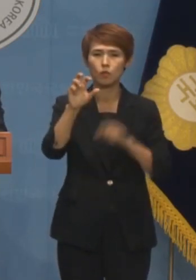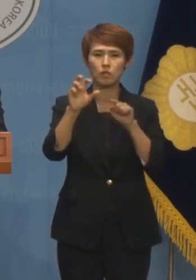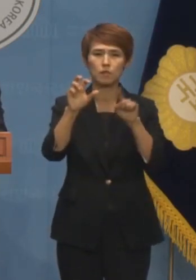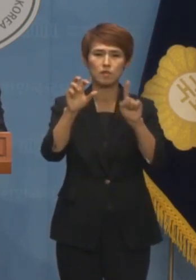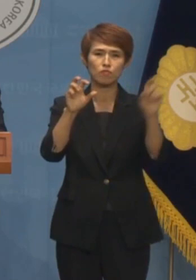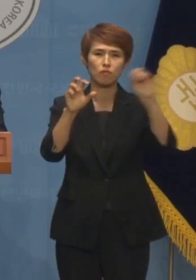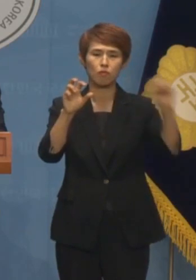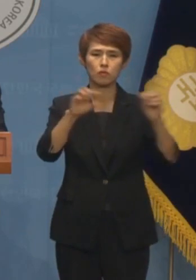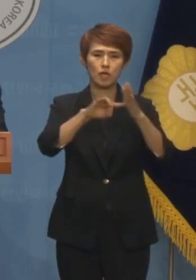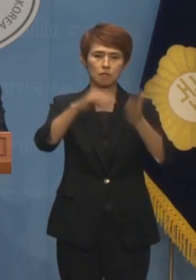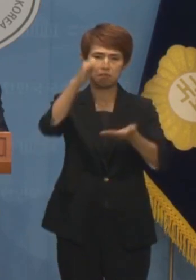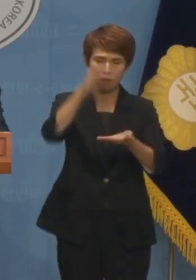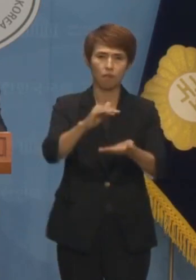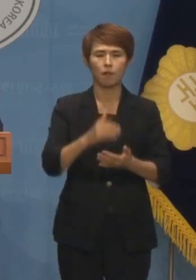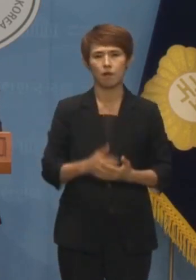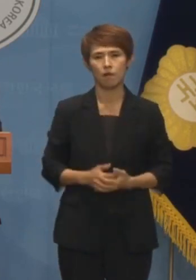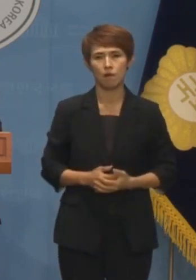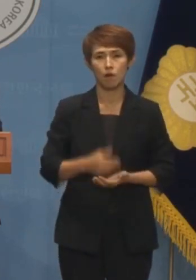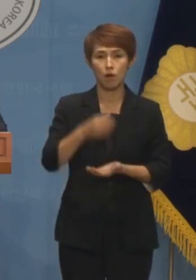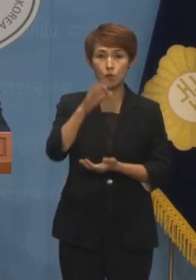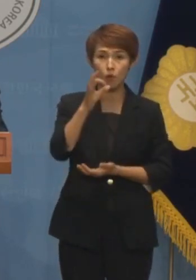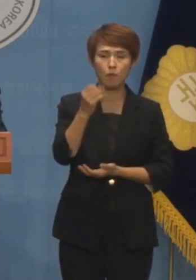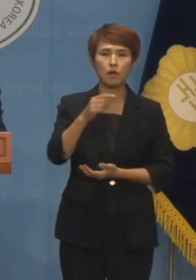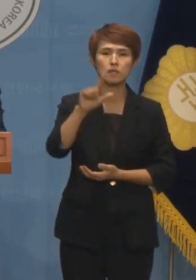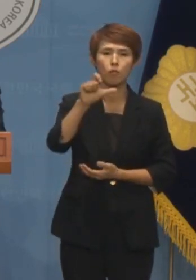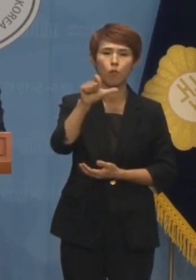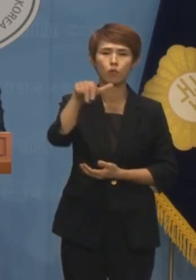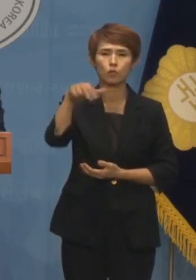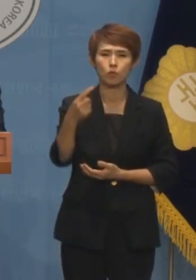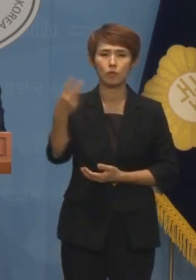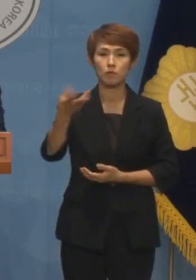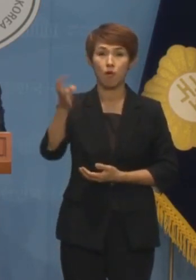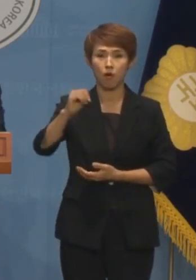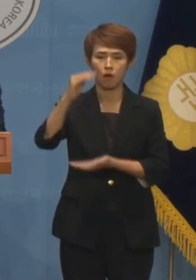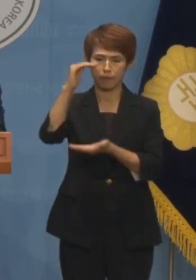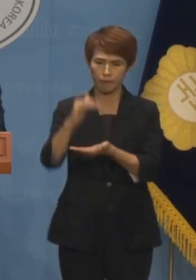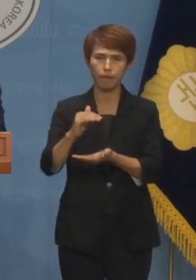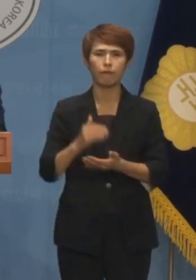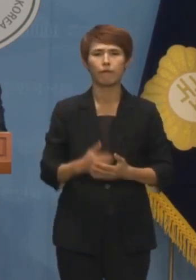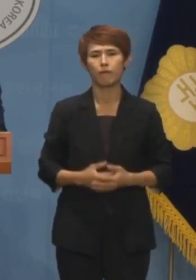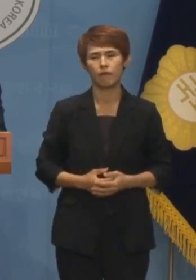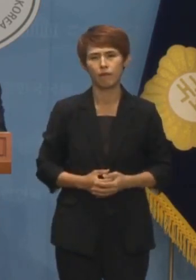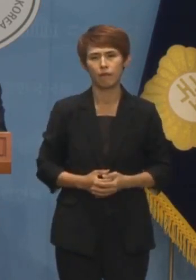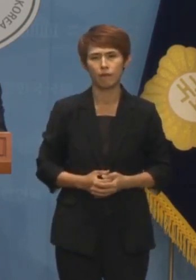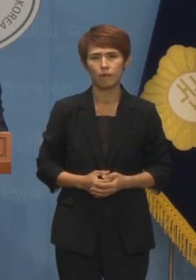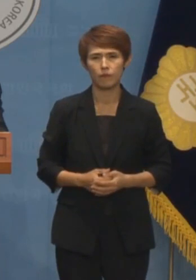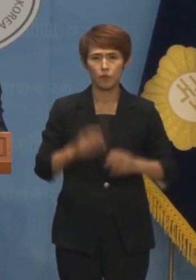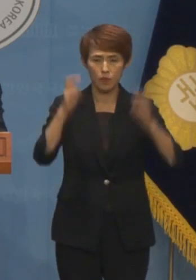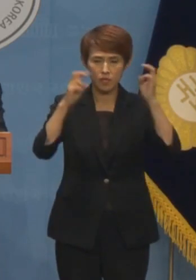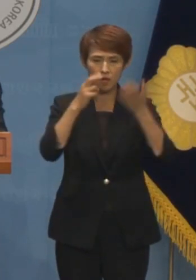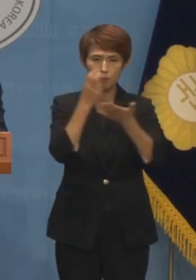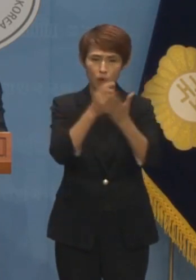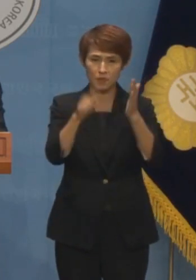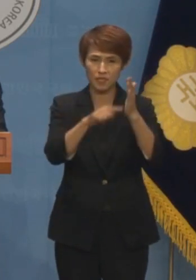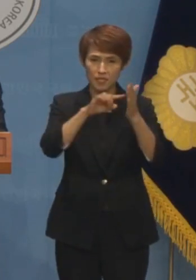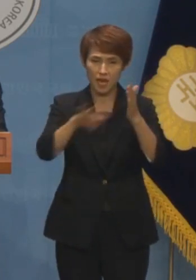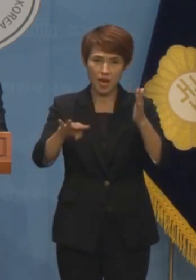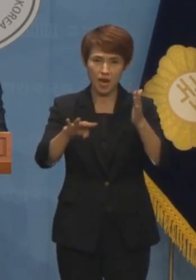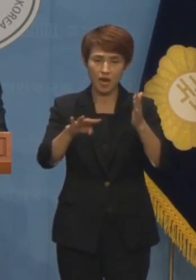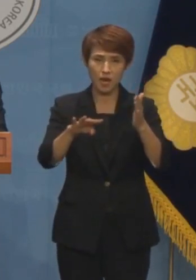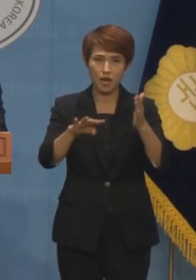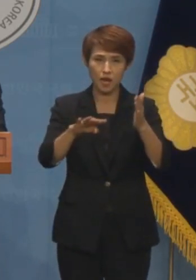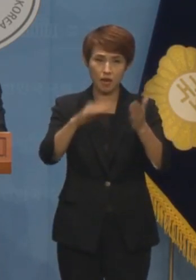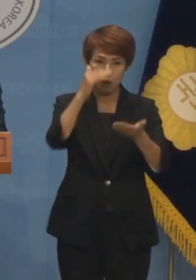35.1%가 감소했습니다. 금액으로는 15조 3천억 원이 감소했습니다. 기업의 법인 세수 급감을 떠받치는